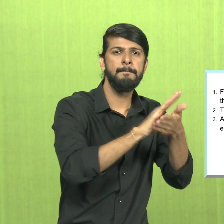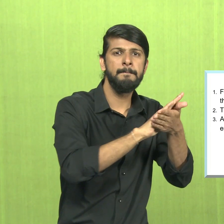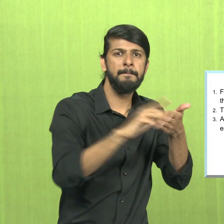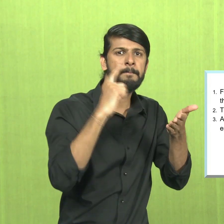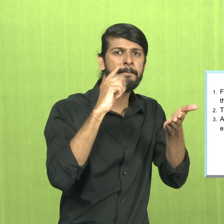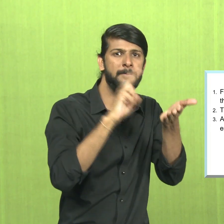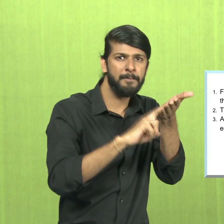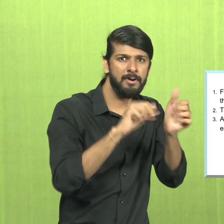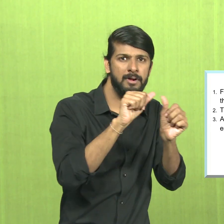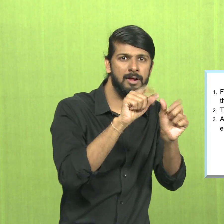महाभयानक